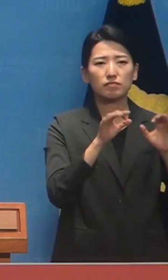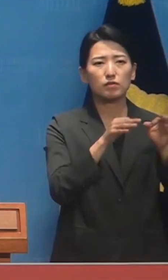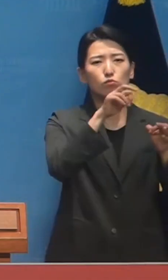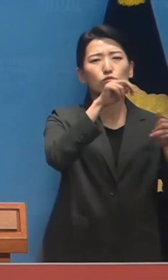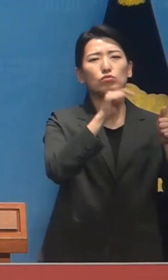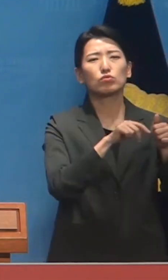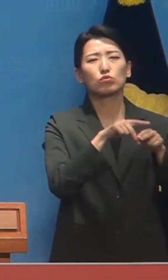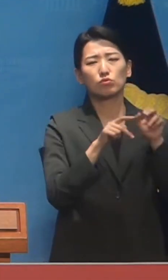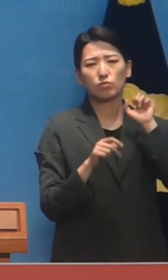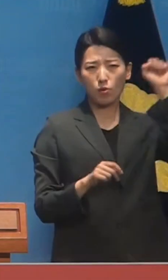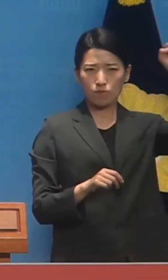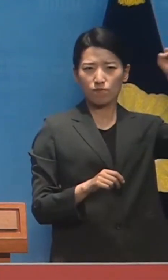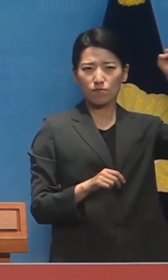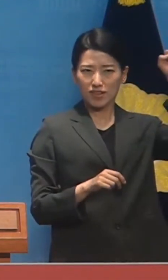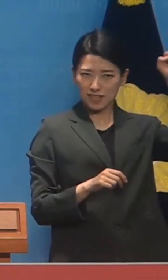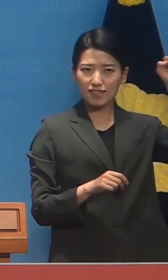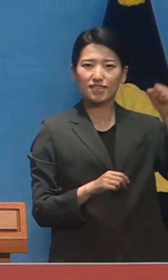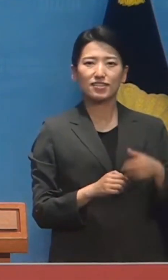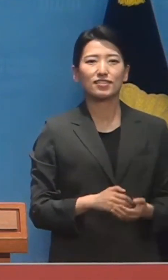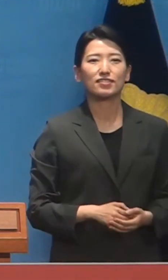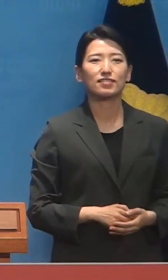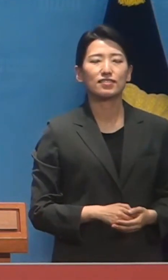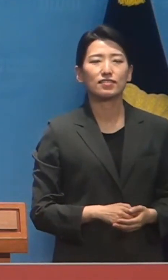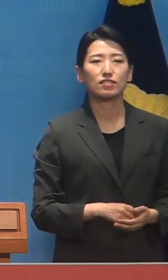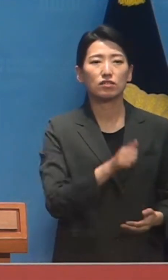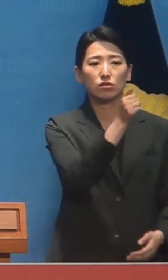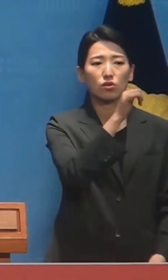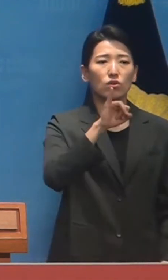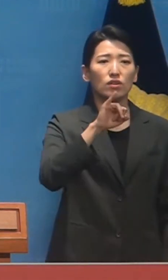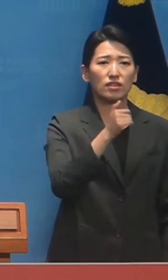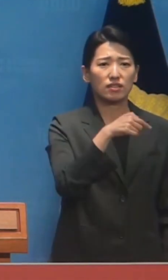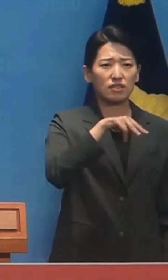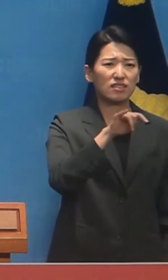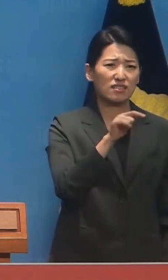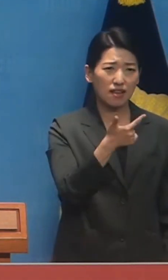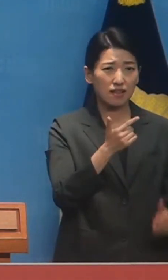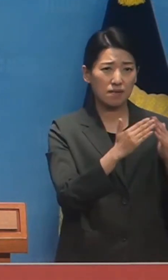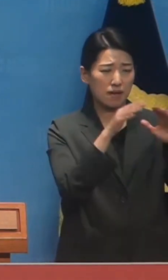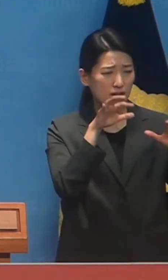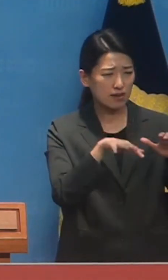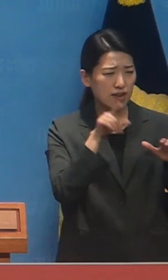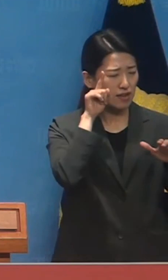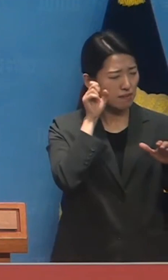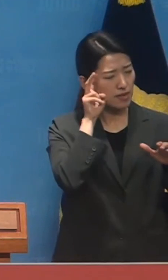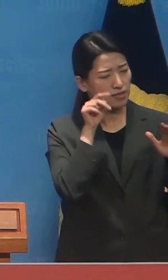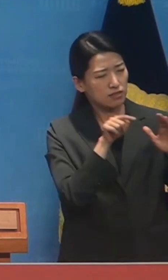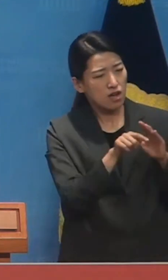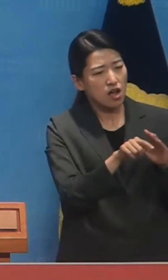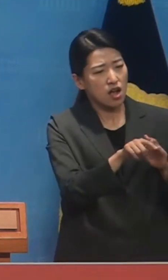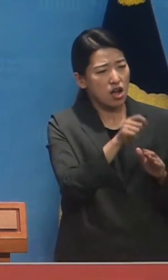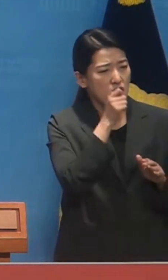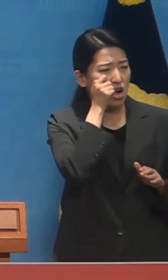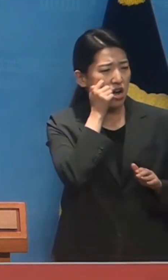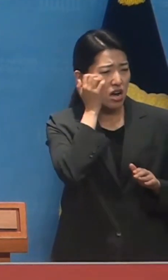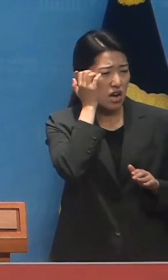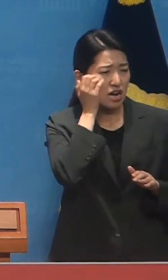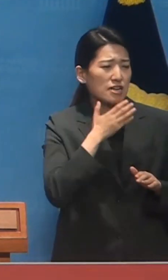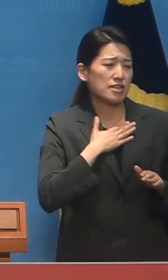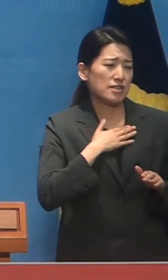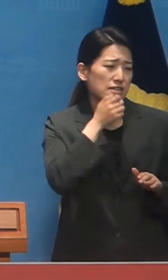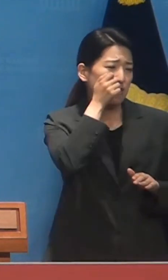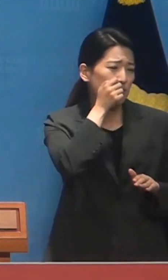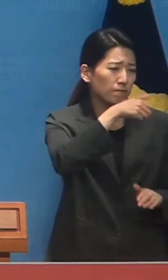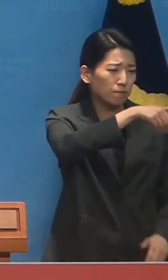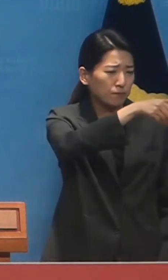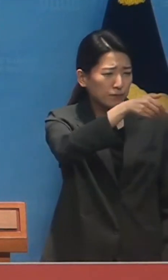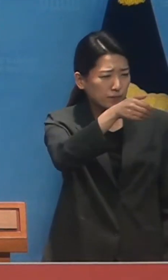그가 바로 경기 북부에 있는 흰색 마을에 가서 일방을 하며 고통받는 자들의 눈물을 씻어주었던 것을